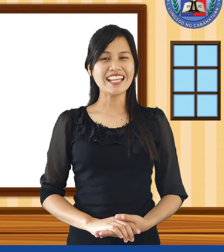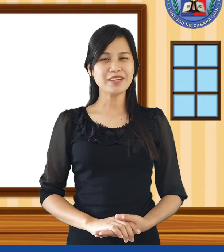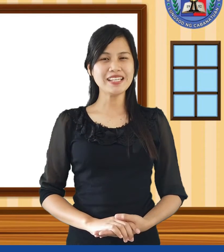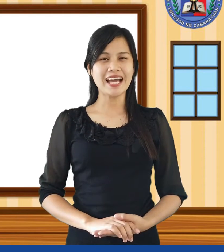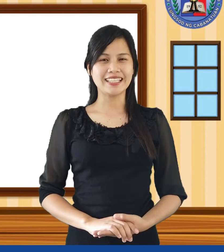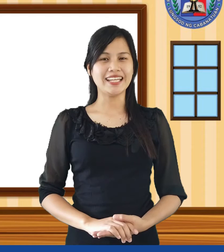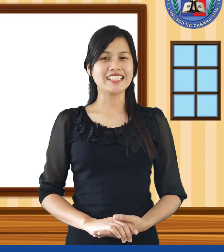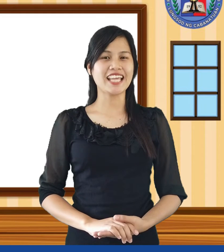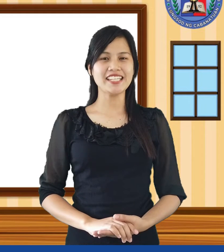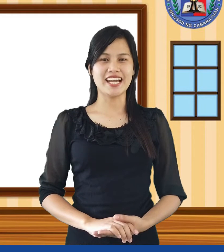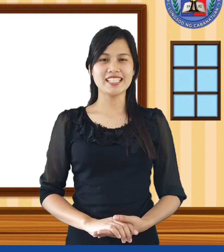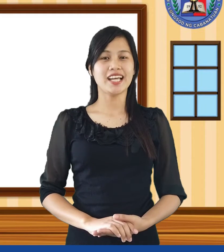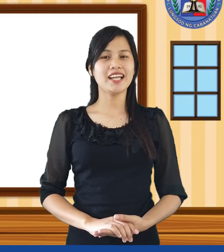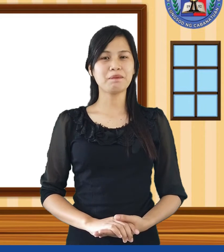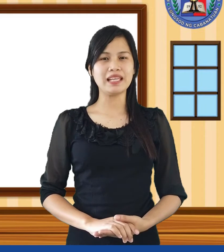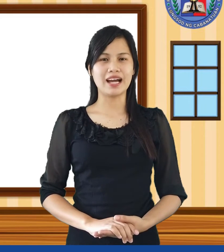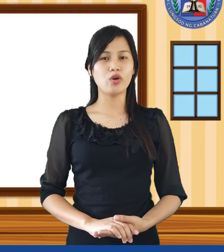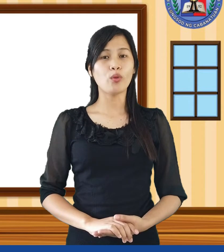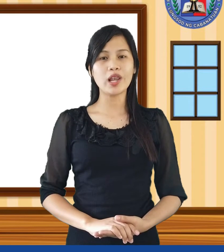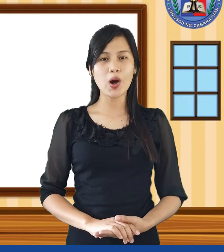Pag-aralan naman natin ang senyas ng bilang walo.